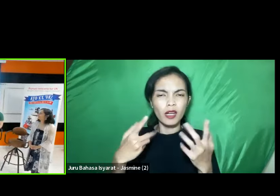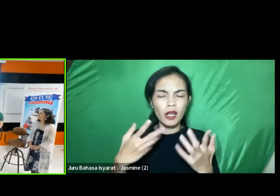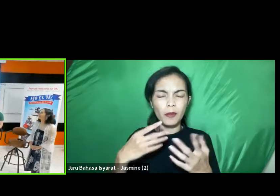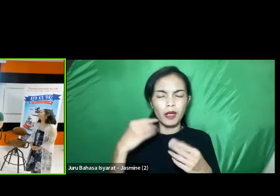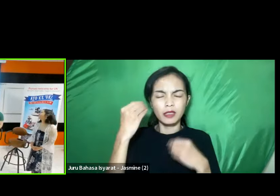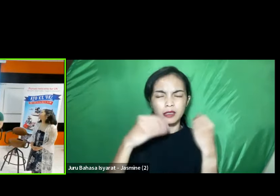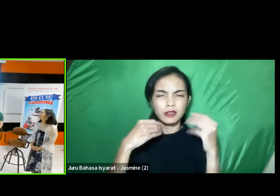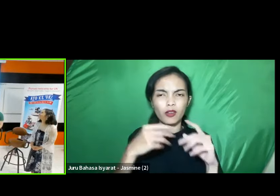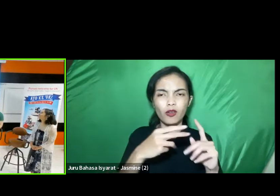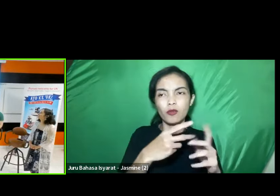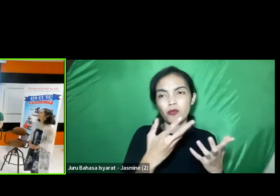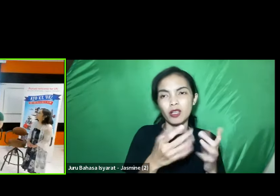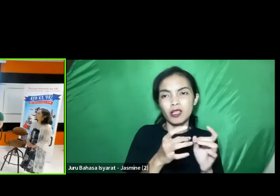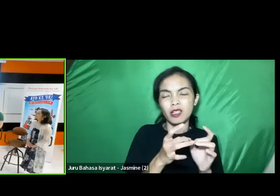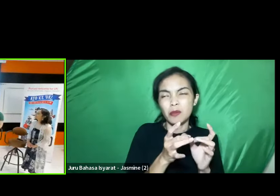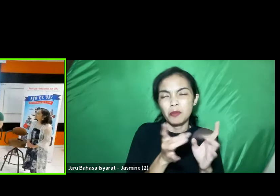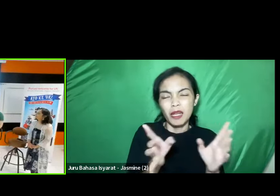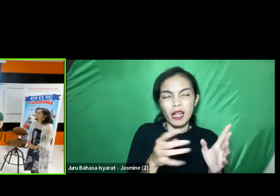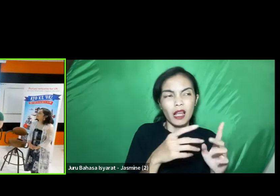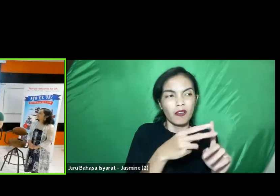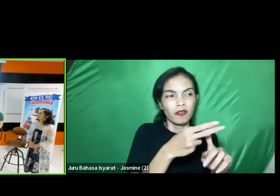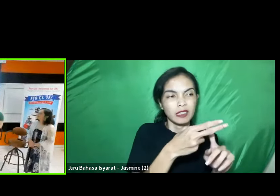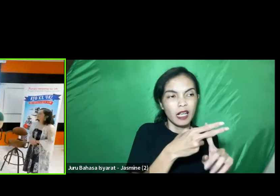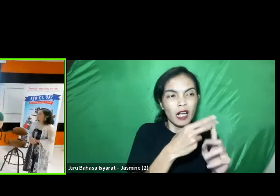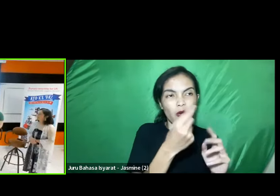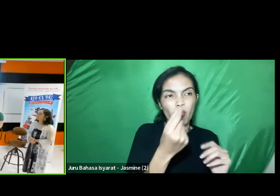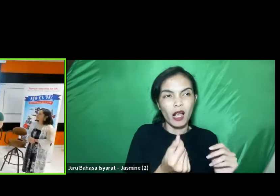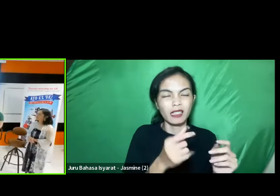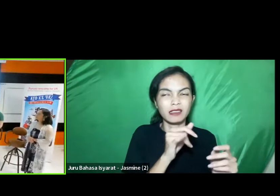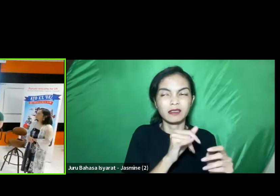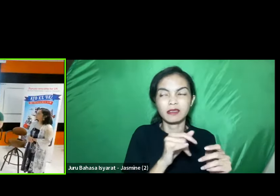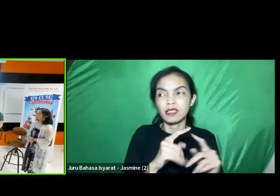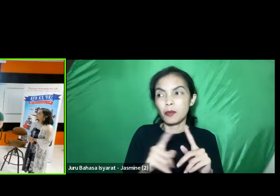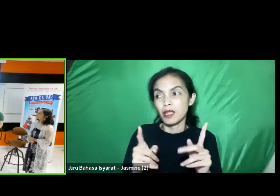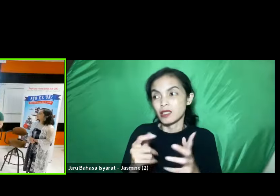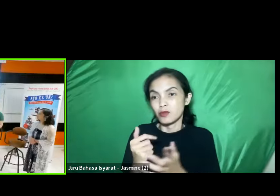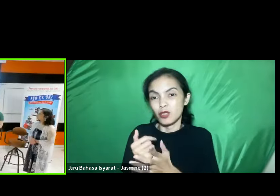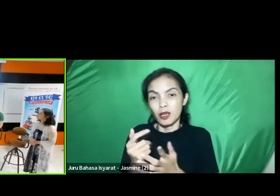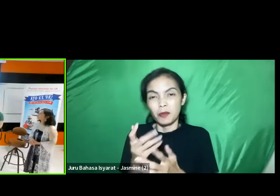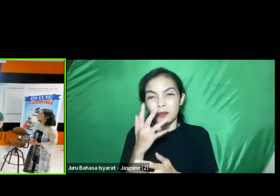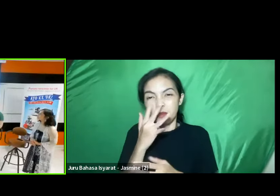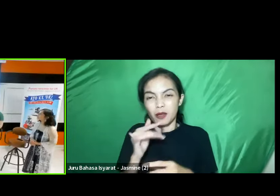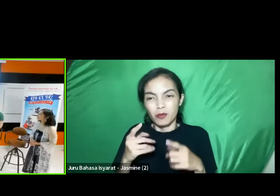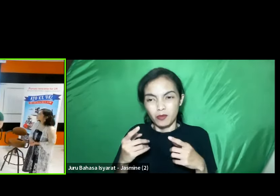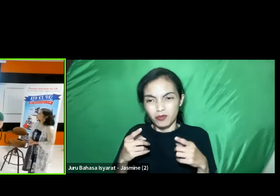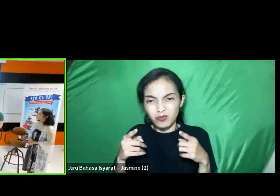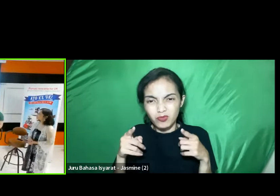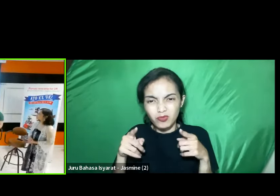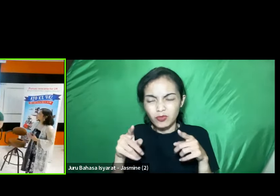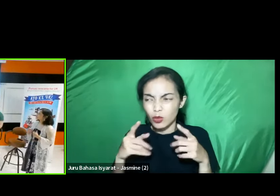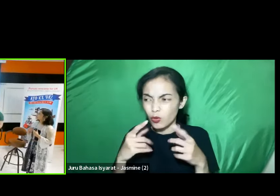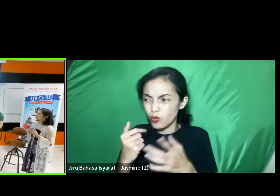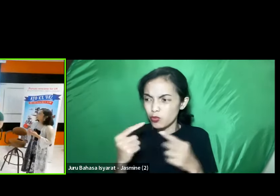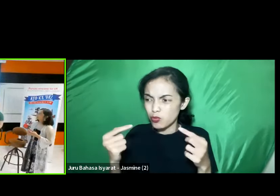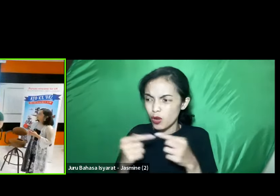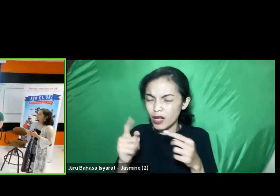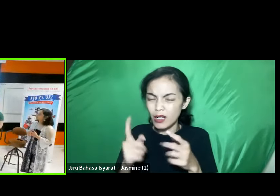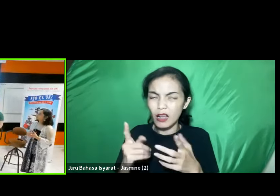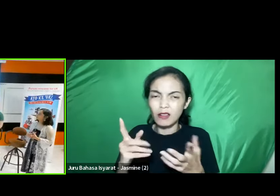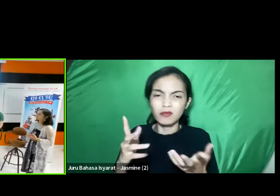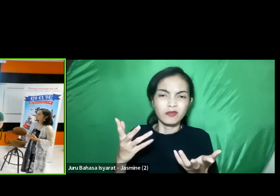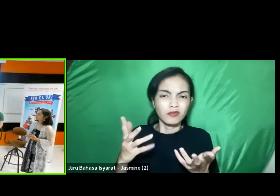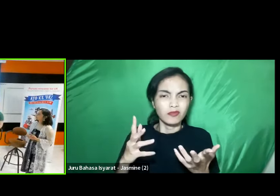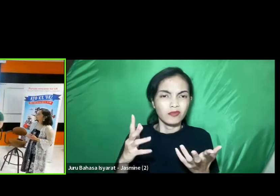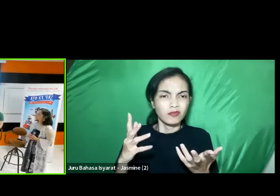keuangan ya tapi apapun itu dia enggak linar nah gimana menjembatani itu dan apakah bisa bisa teman-teman